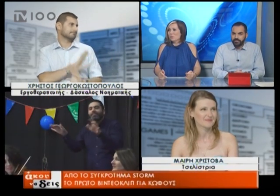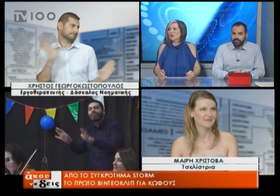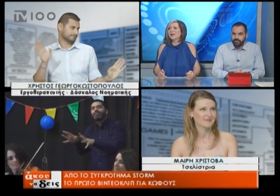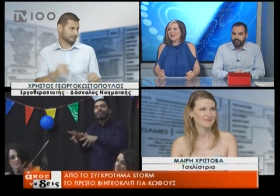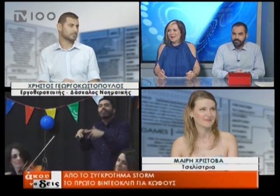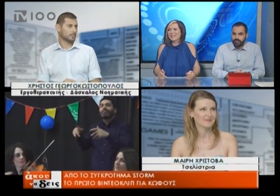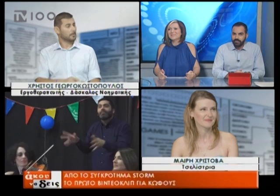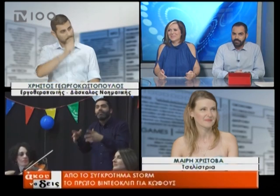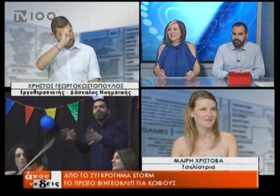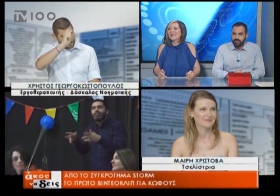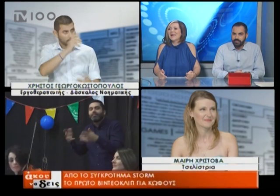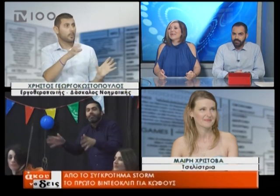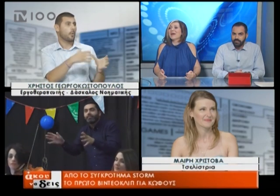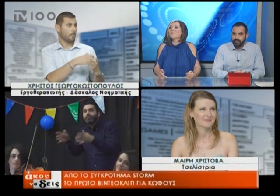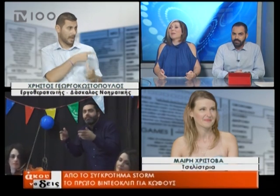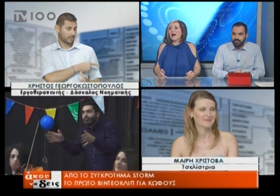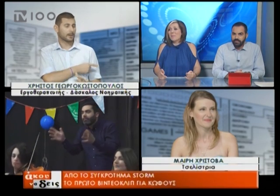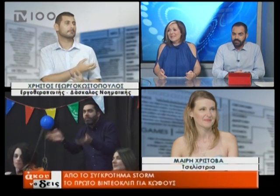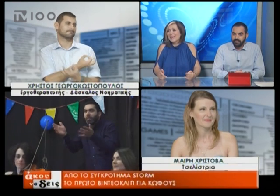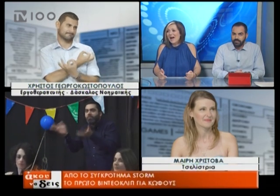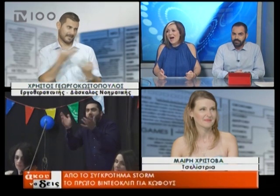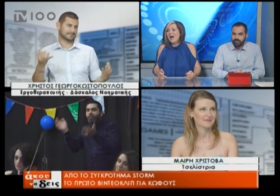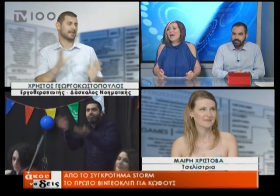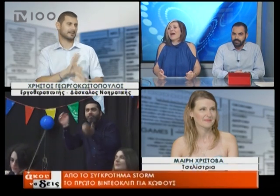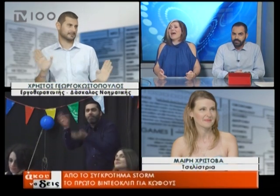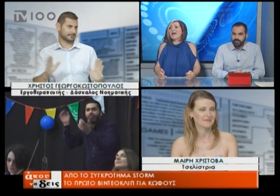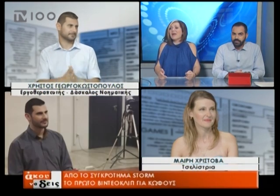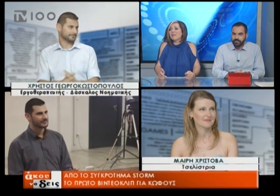που μπορεί να έχει κανείς. Και πραγματικά